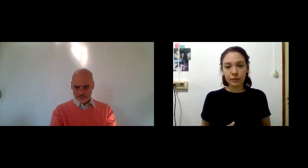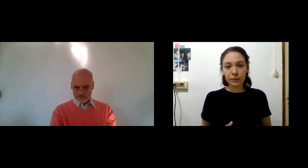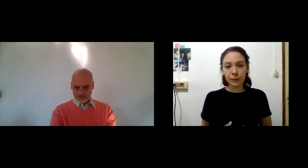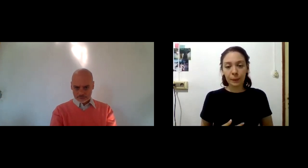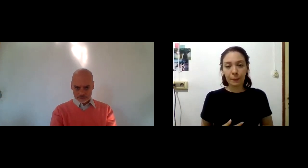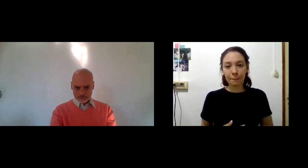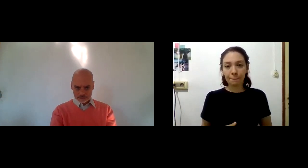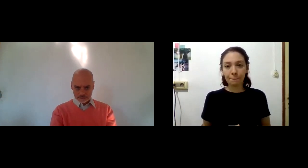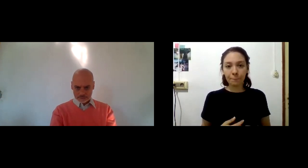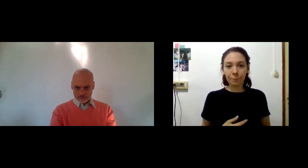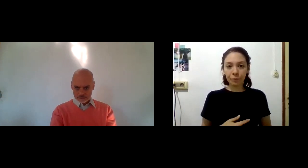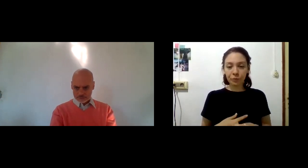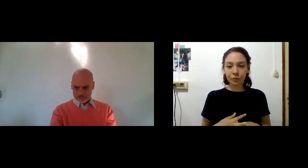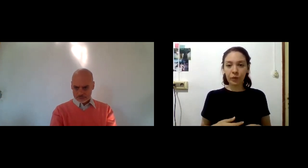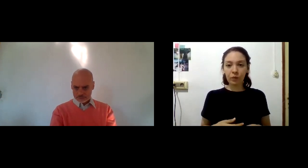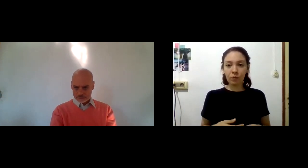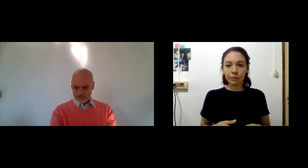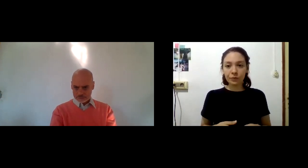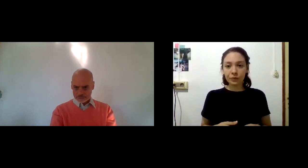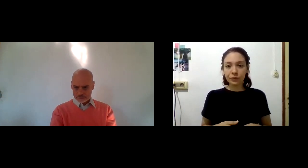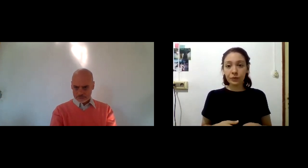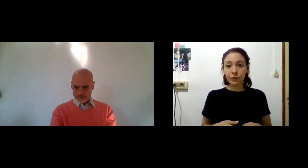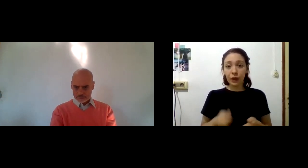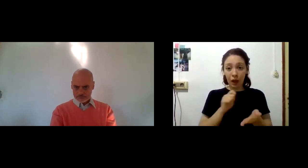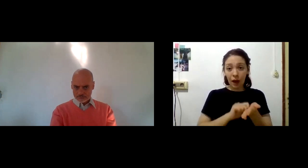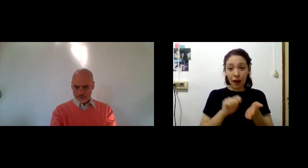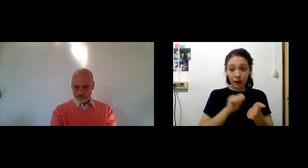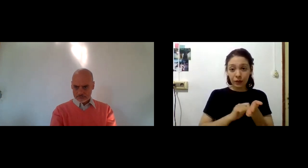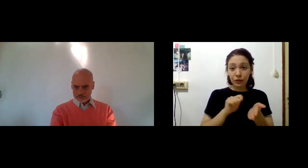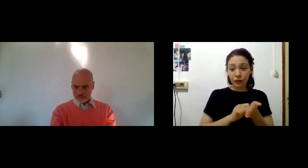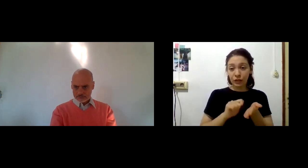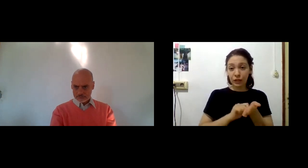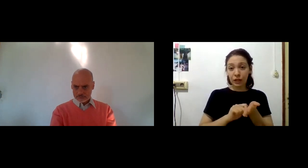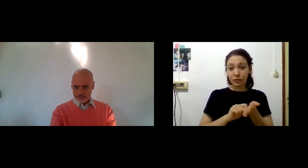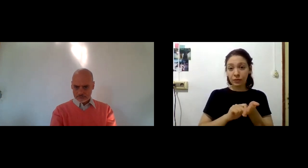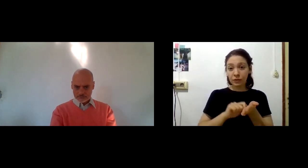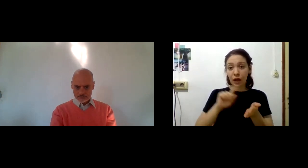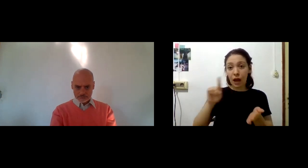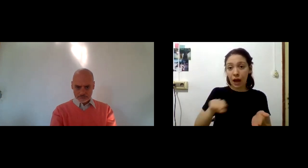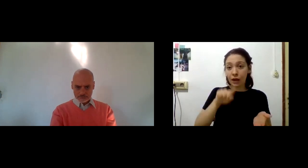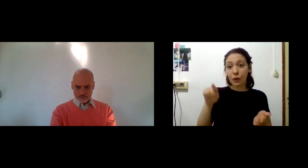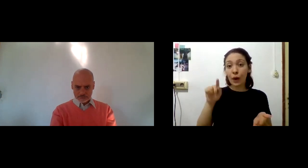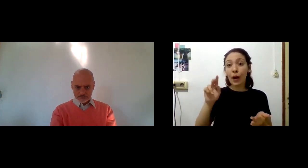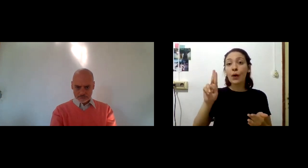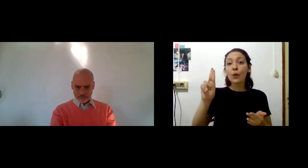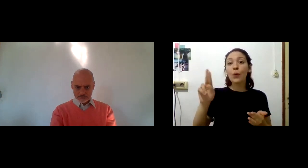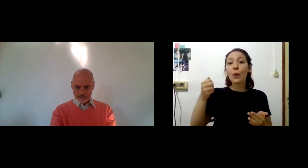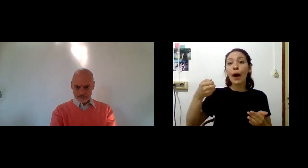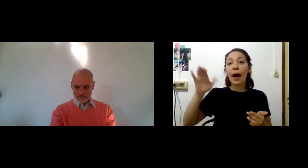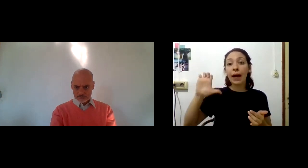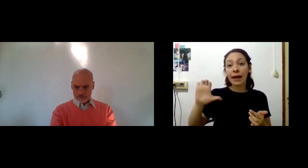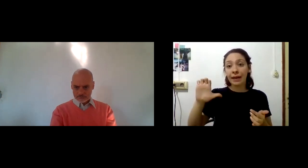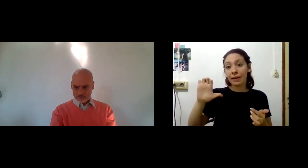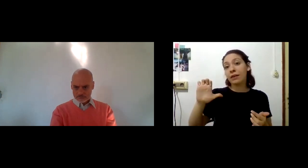sí, más o Bueno, menos sí, porque entonces después, anota el correo de la UAE, que ahí vamos a hablar también con Walter, a ver si bien, lo